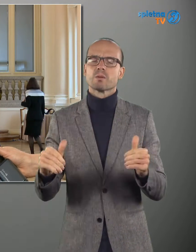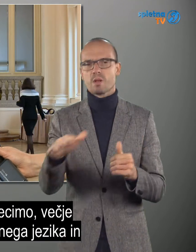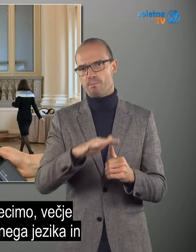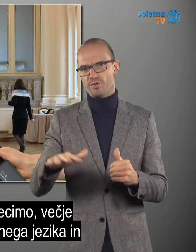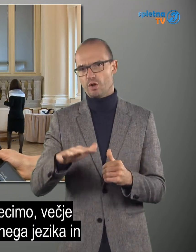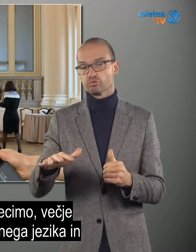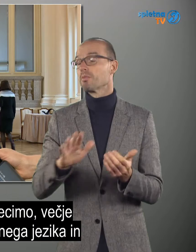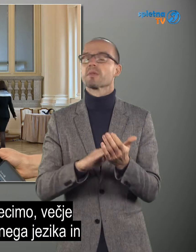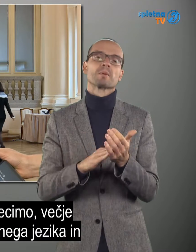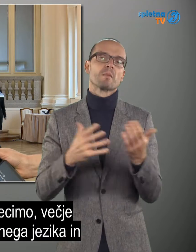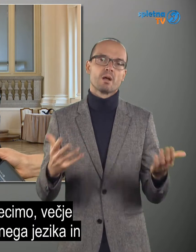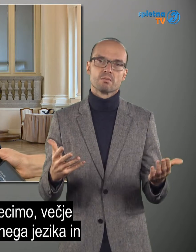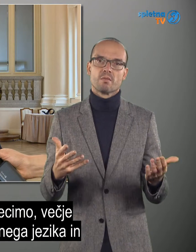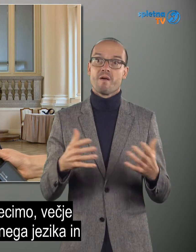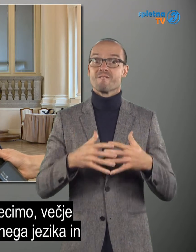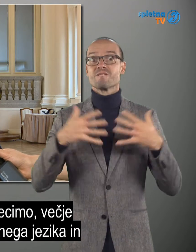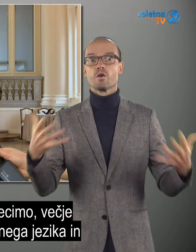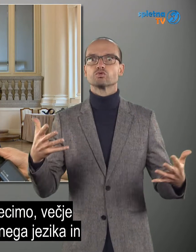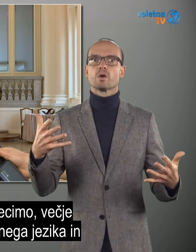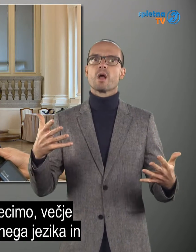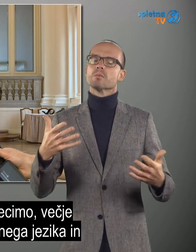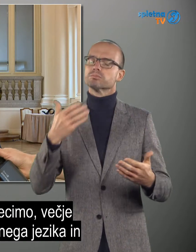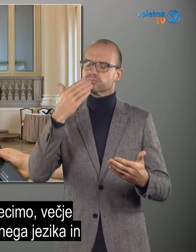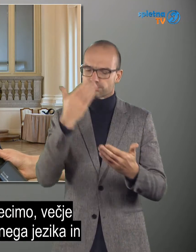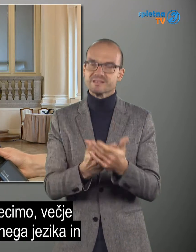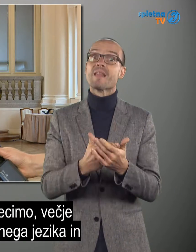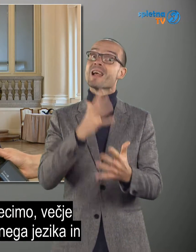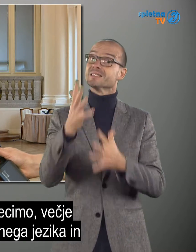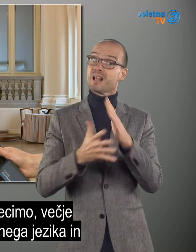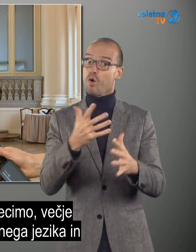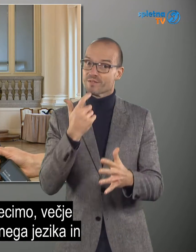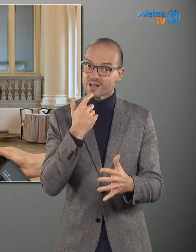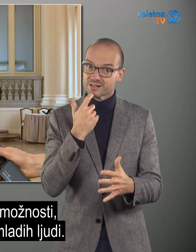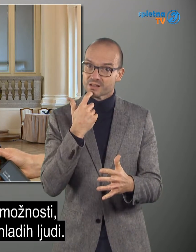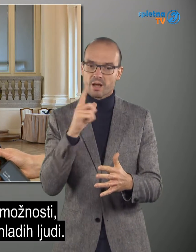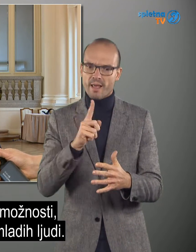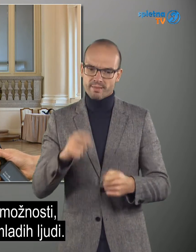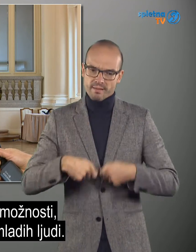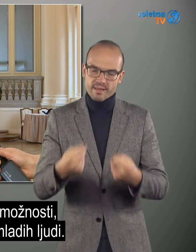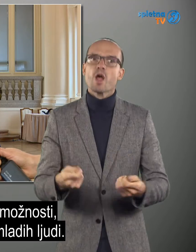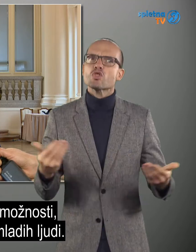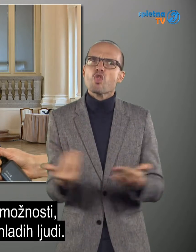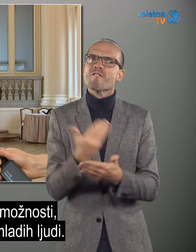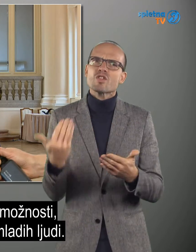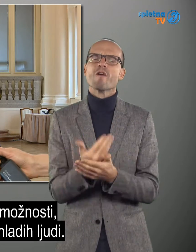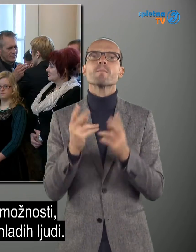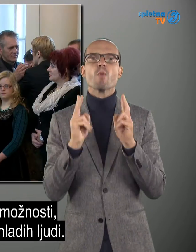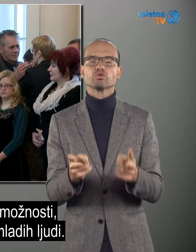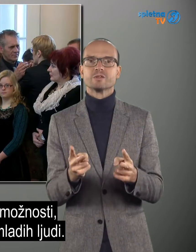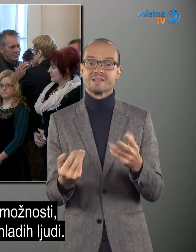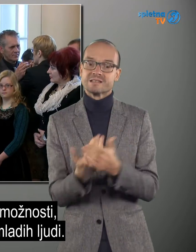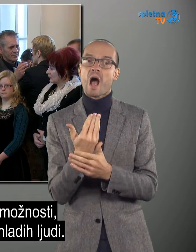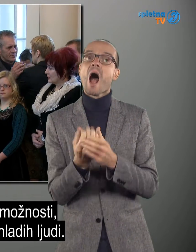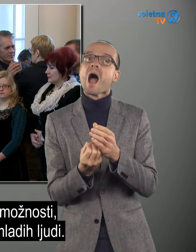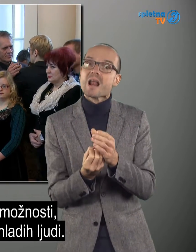posebna področja, kot je recimo večje uveljavljanje znakovnega jezika in dajanje novih možnosti zlasti